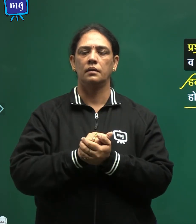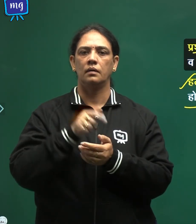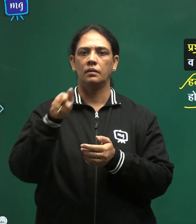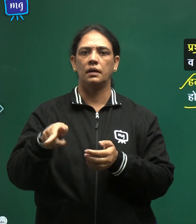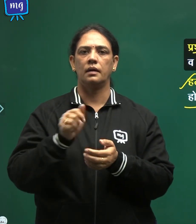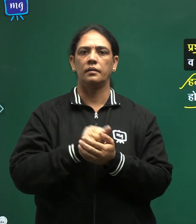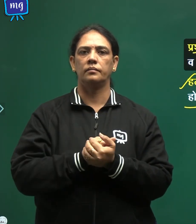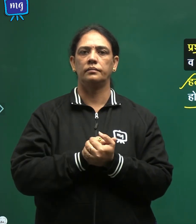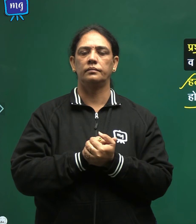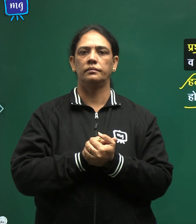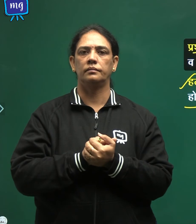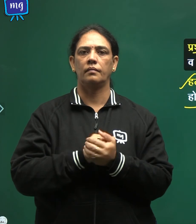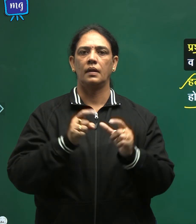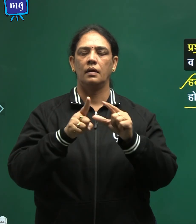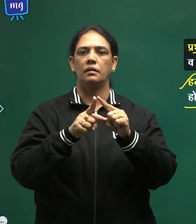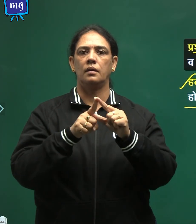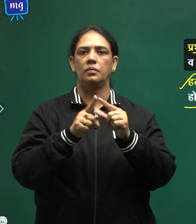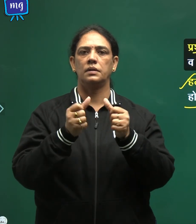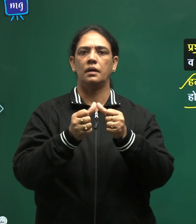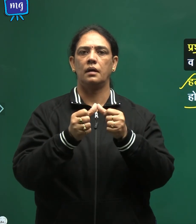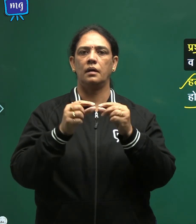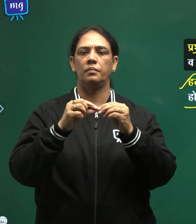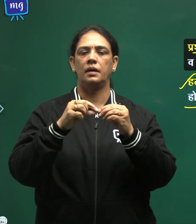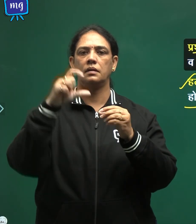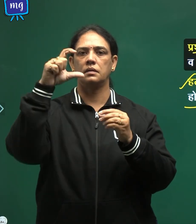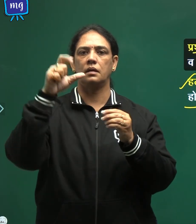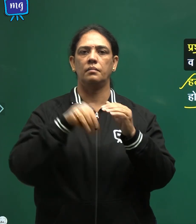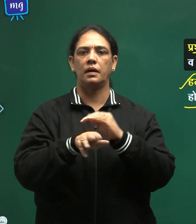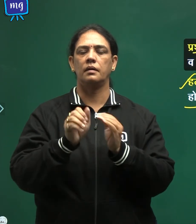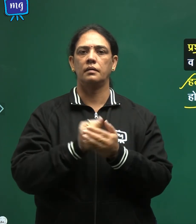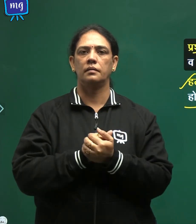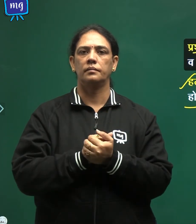होते हैं। त्रिभुज ABC में